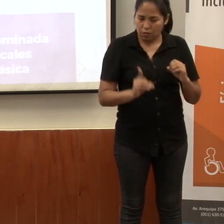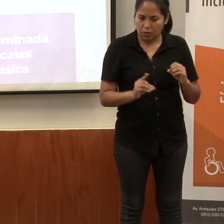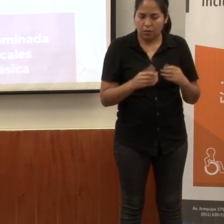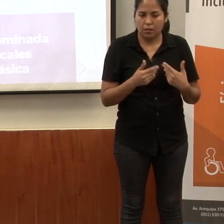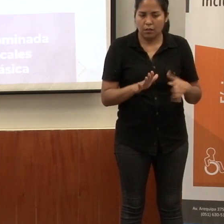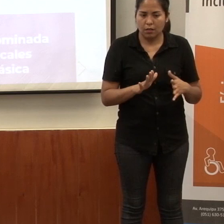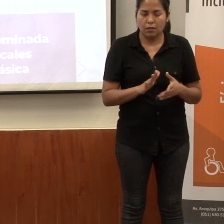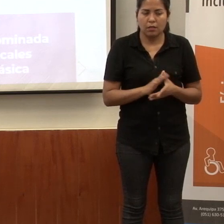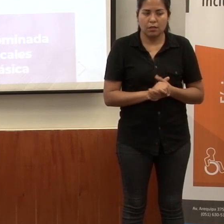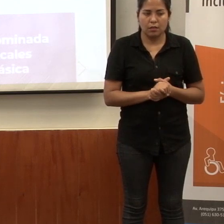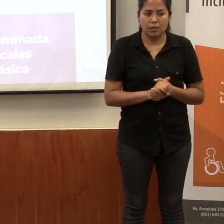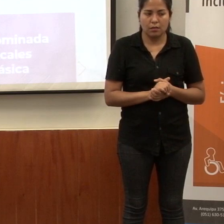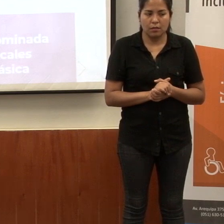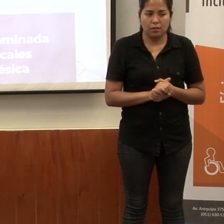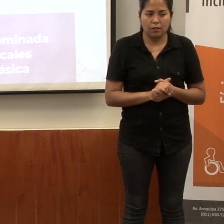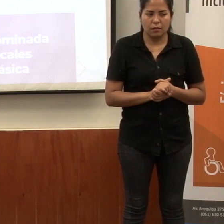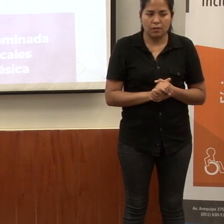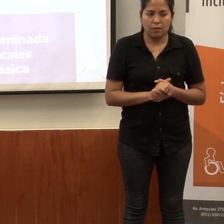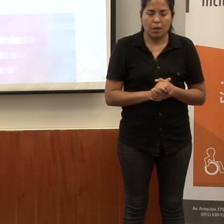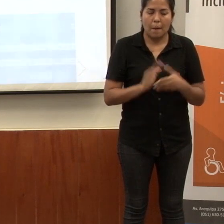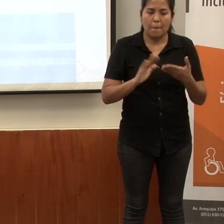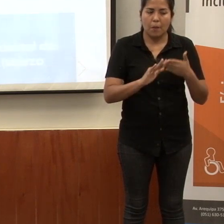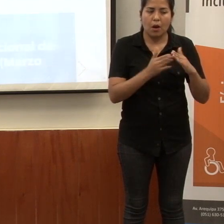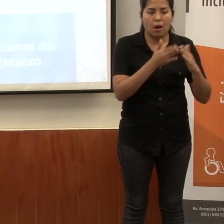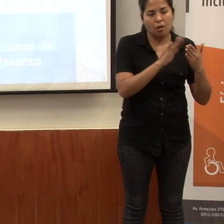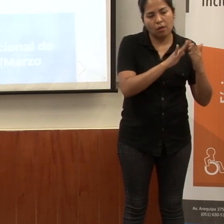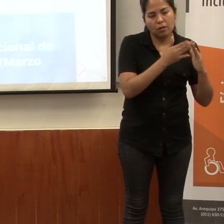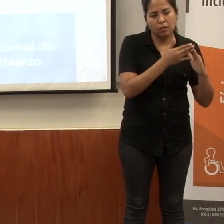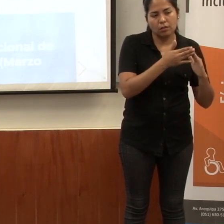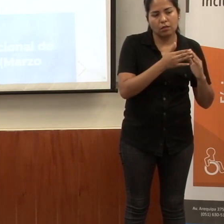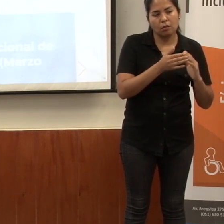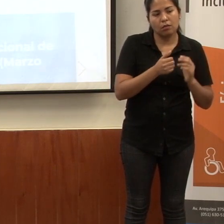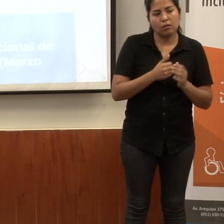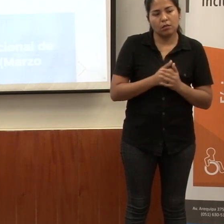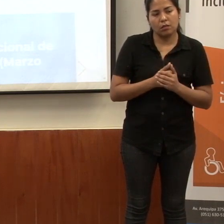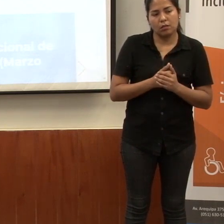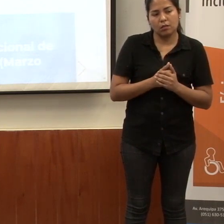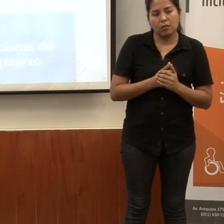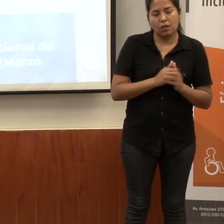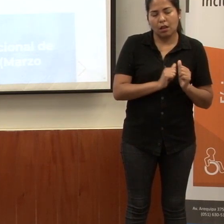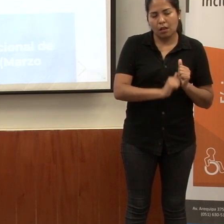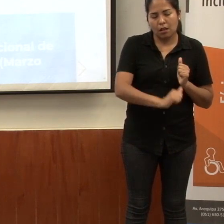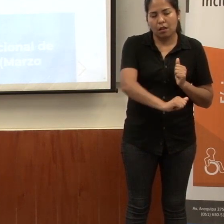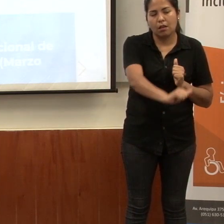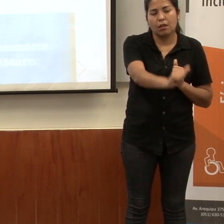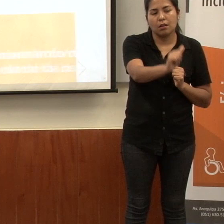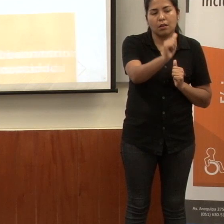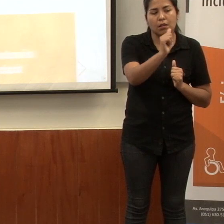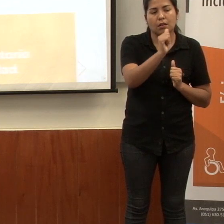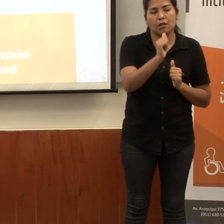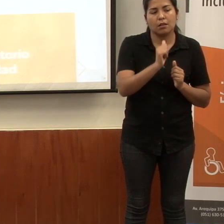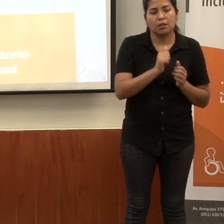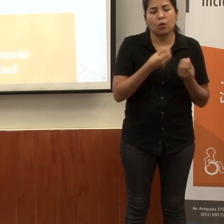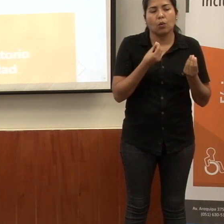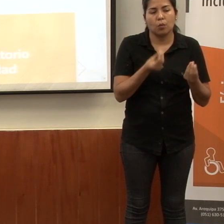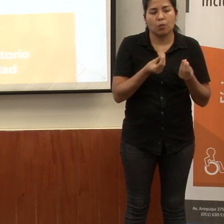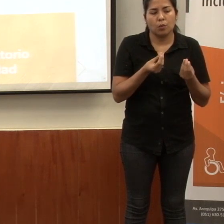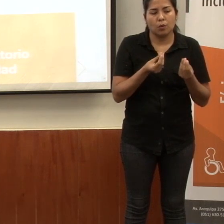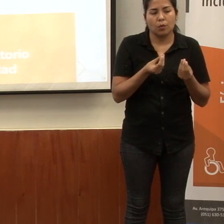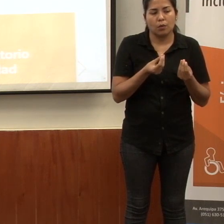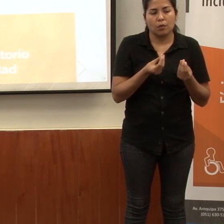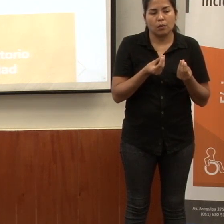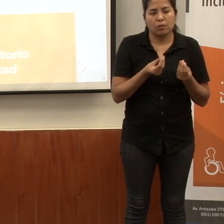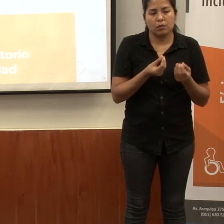CONADIS, pero es una población que se mantiene alejada, y quisiera saber